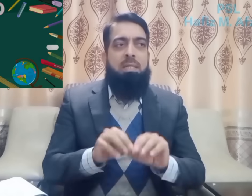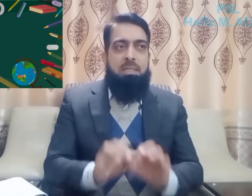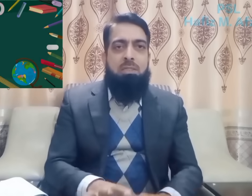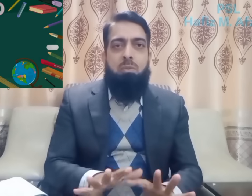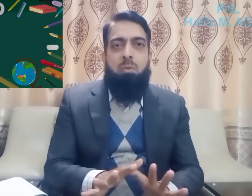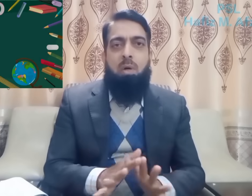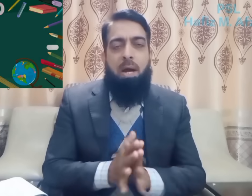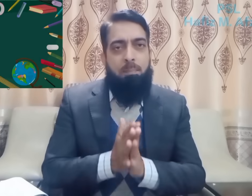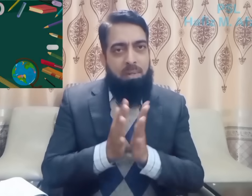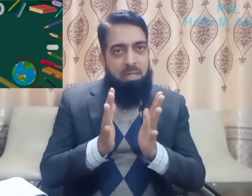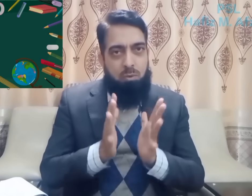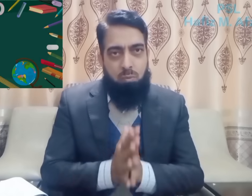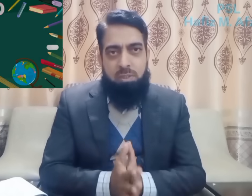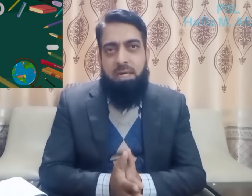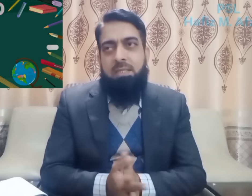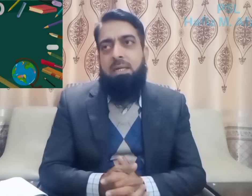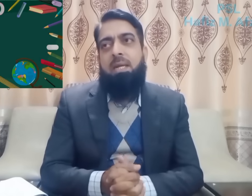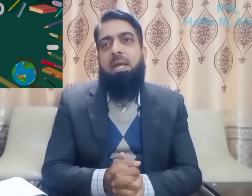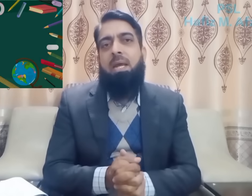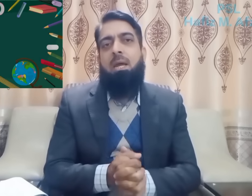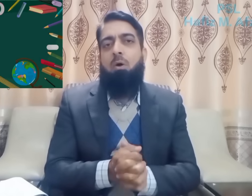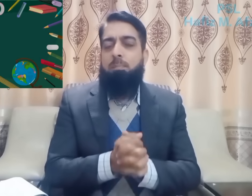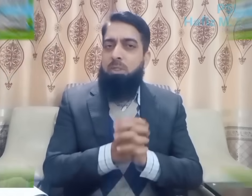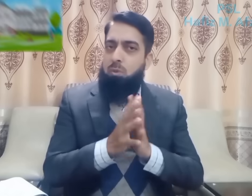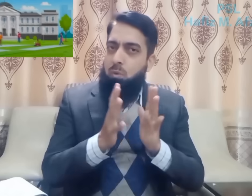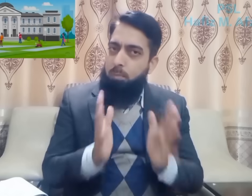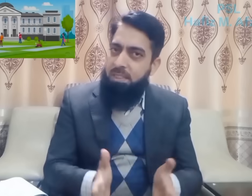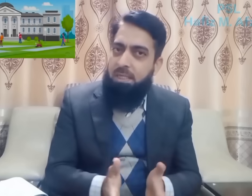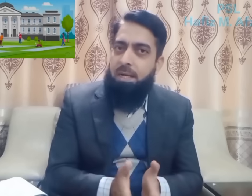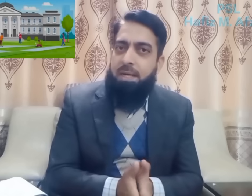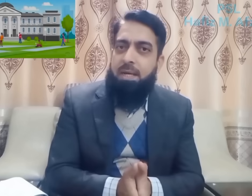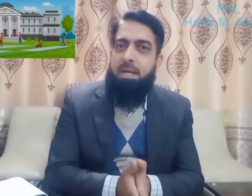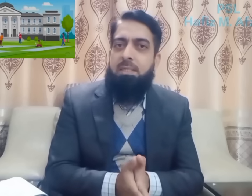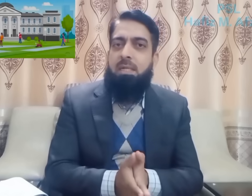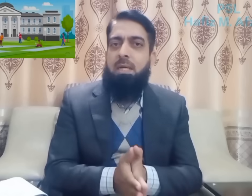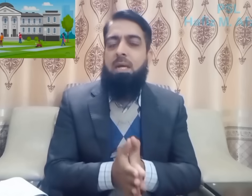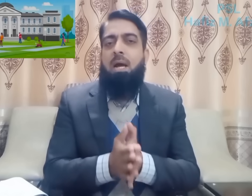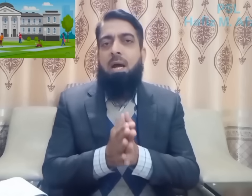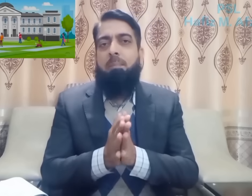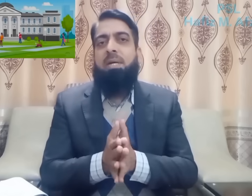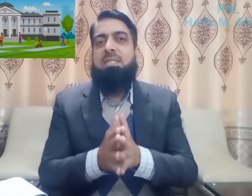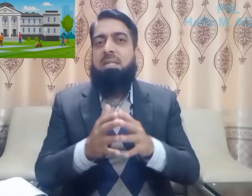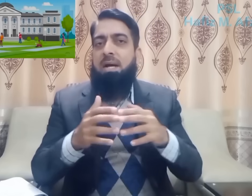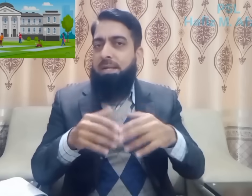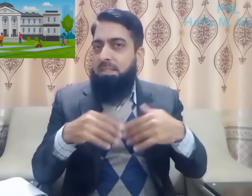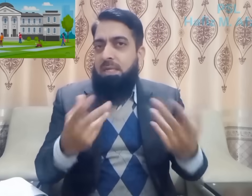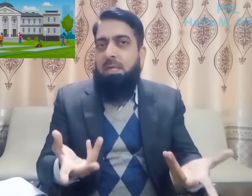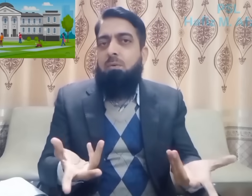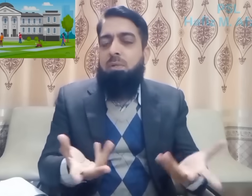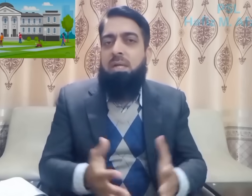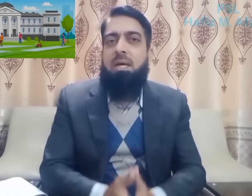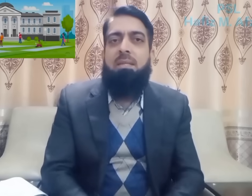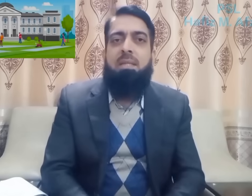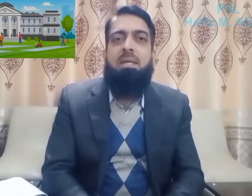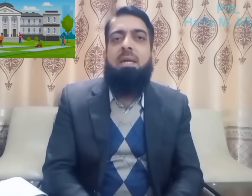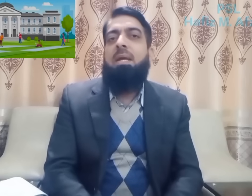और इसको आपने जरूर याद करना है और बच्चों को भी सिखाना है। ये आपके सिखाने से ही उनके अंदर